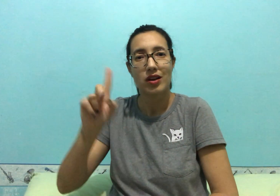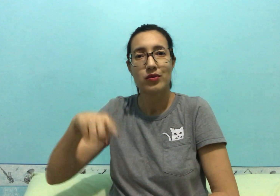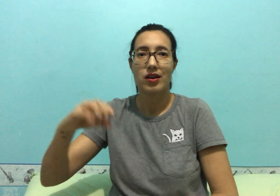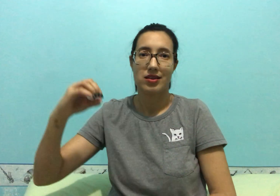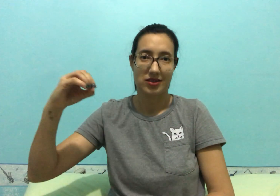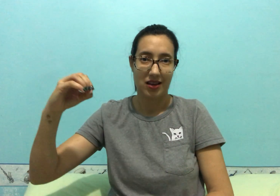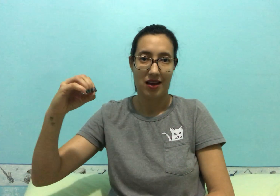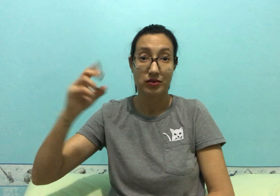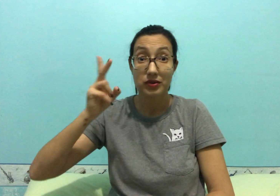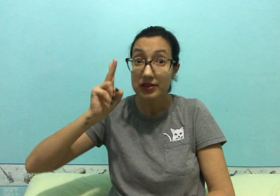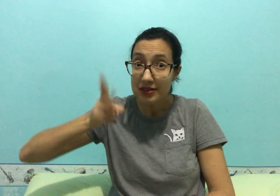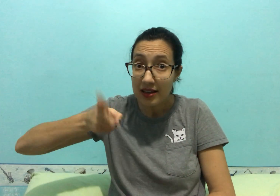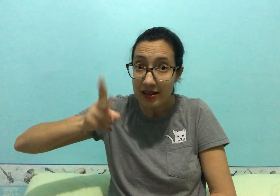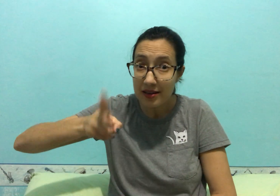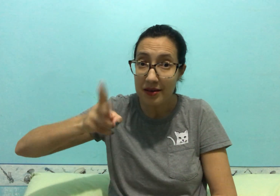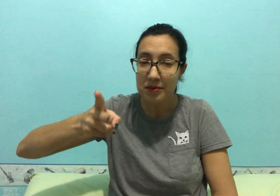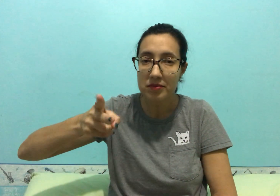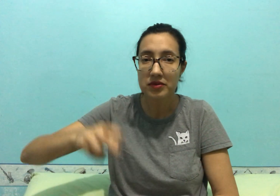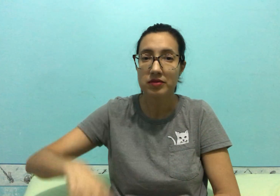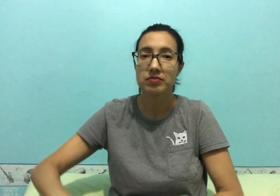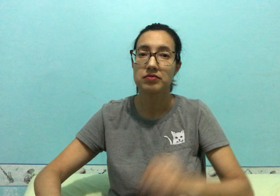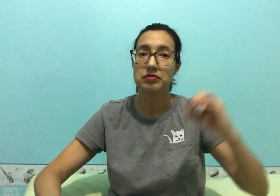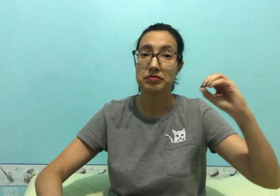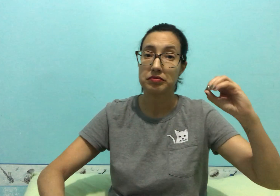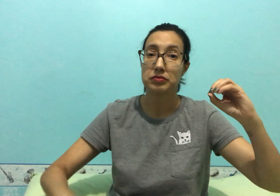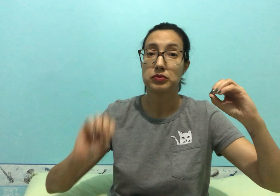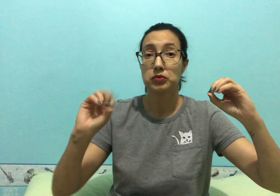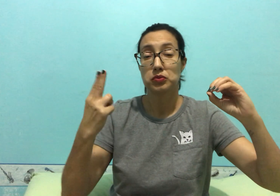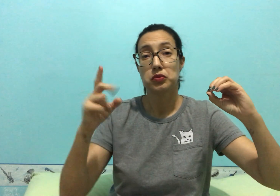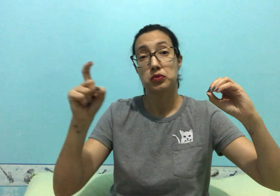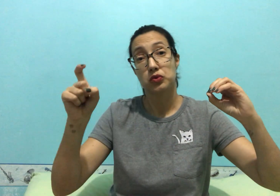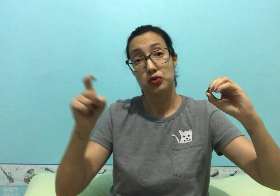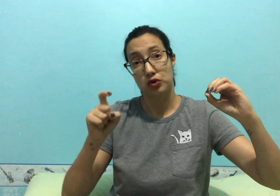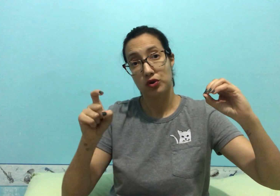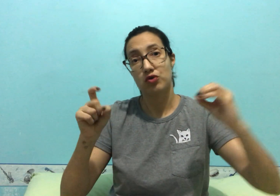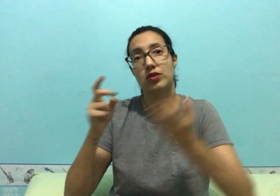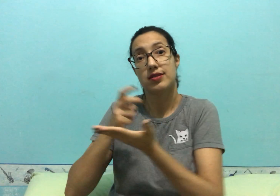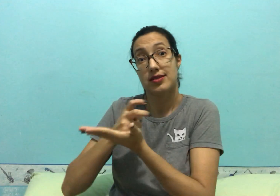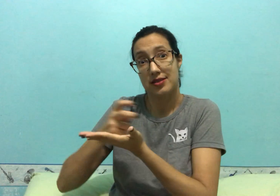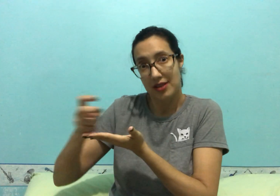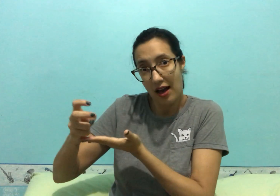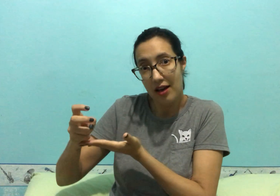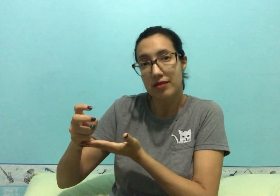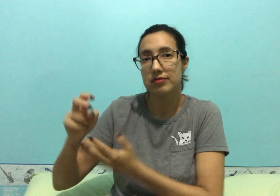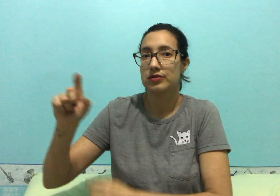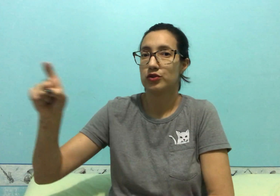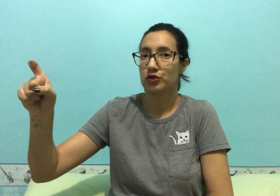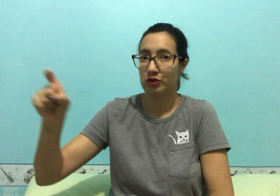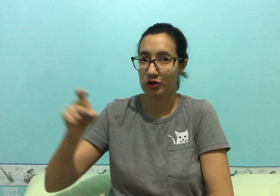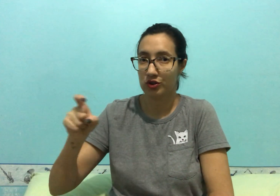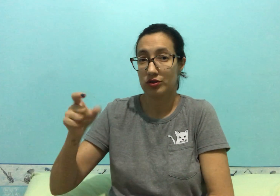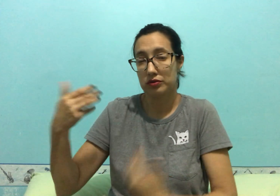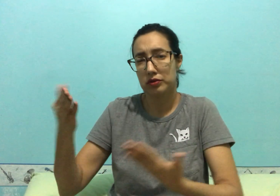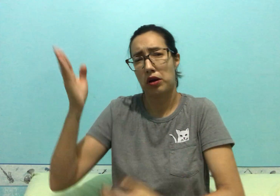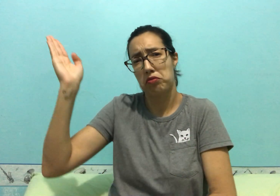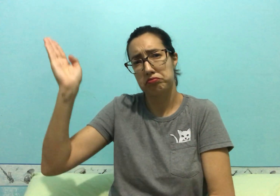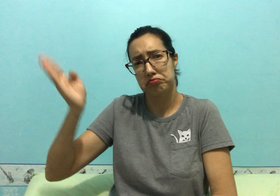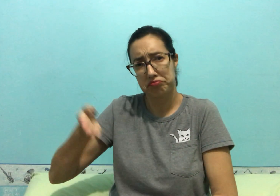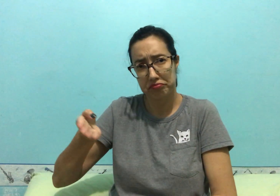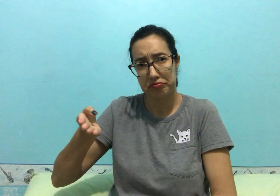lá que o 0 ou x sai x. Então, esse aqui nós vamos cortar ele.